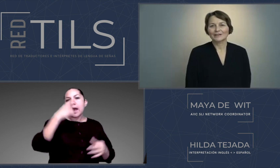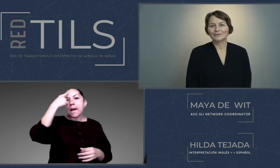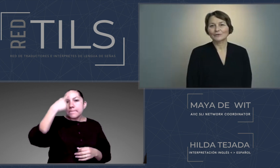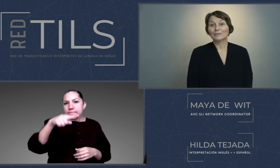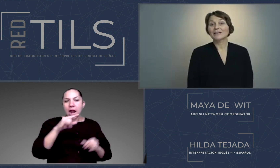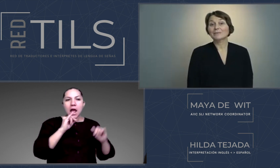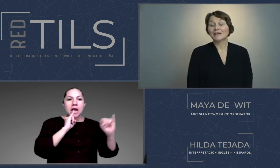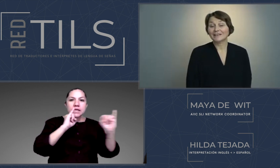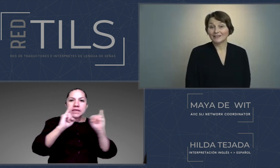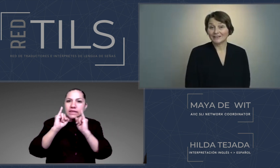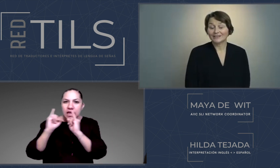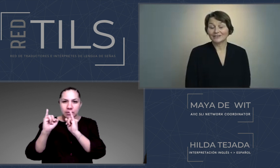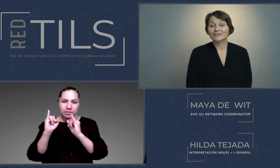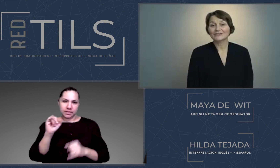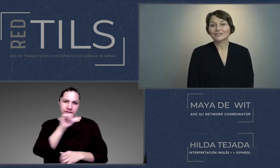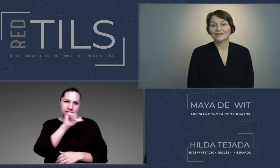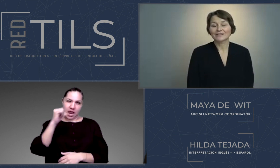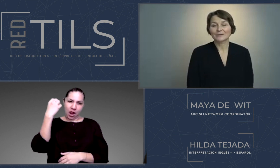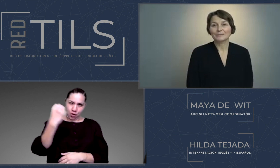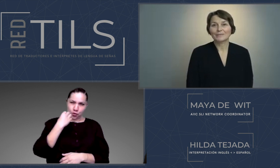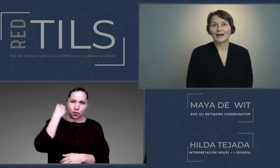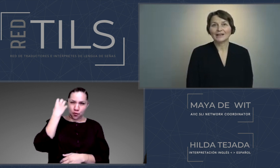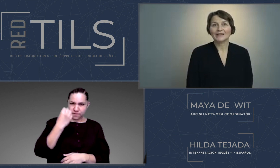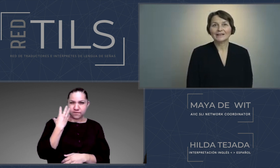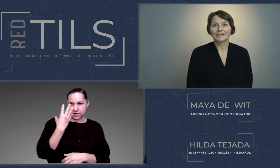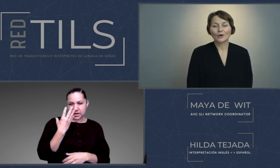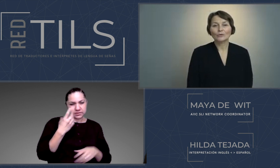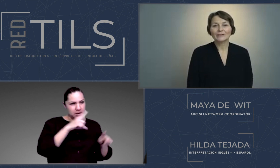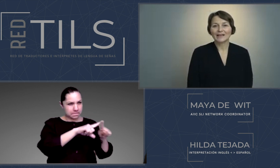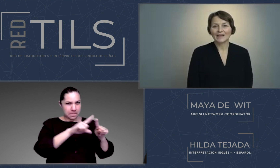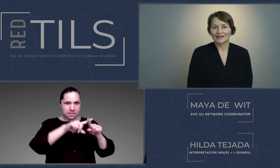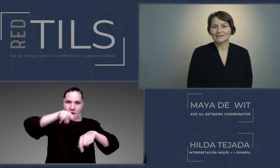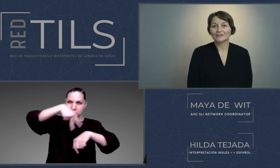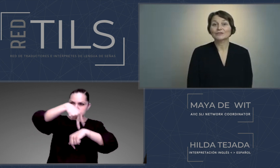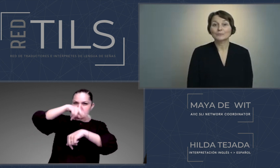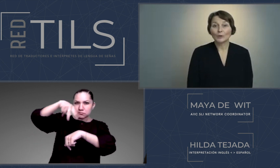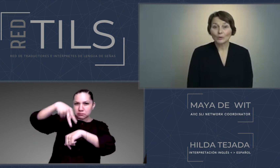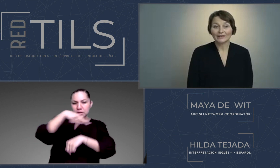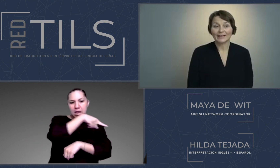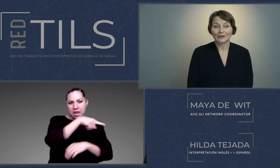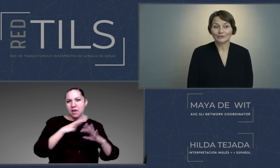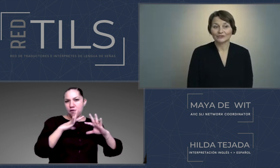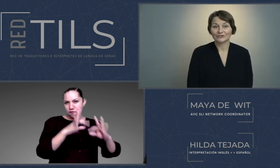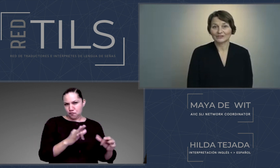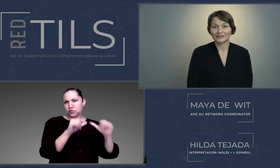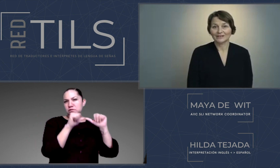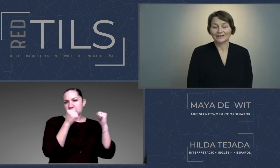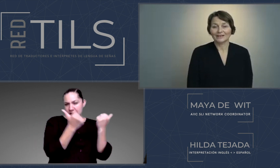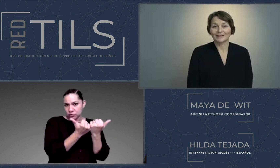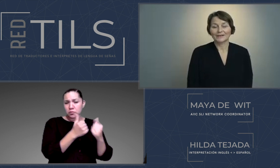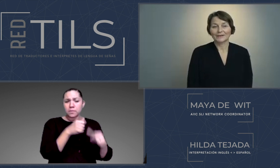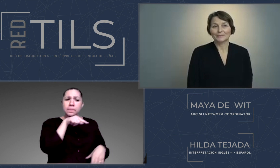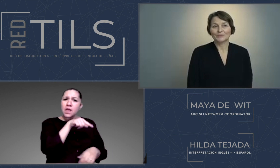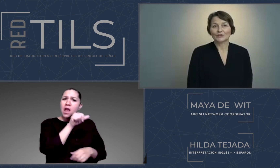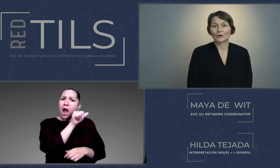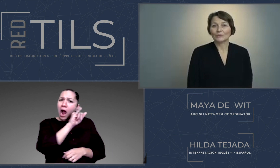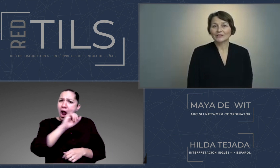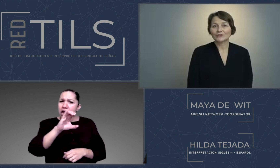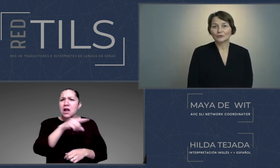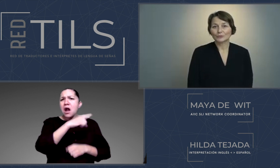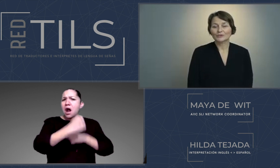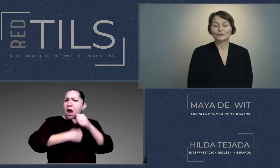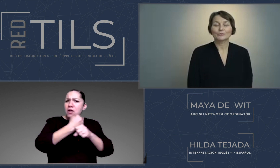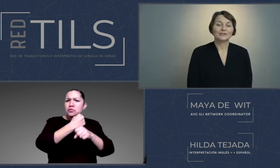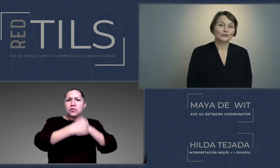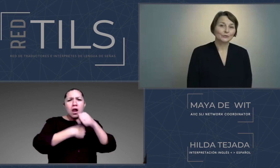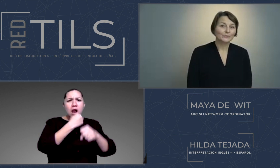más antigua que hay en el many mundo. years Y lo que es muy interesante es que only durante had muchos años la AIC interpreters, solamente contó con only intérpretes